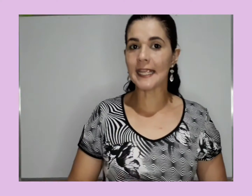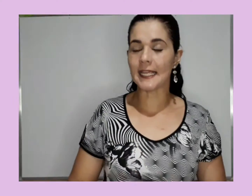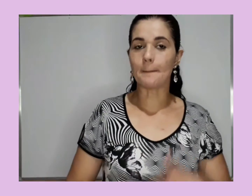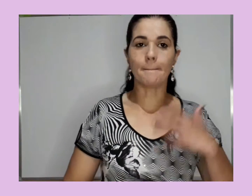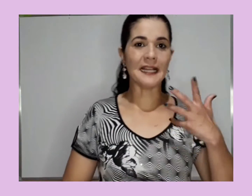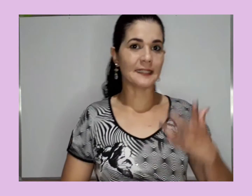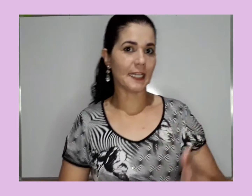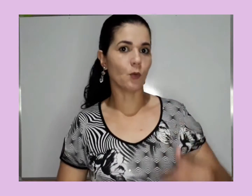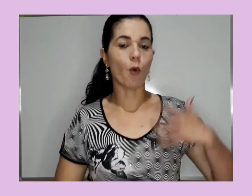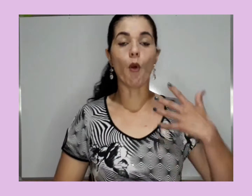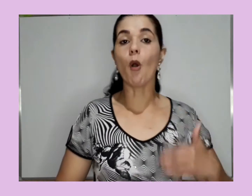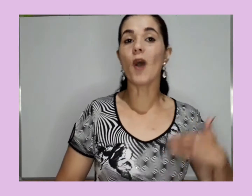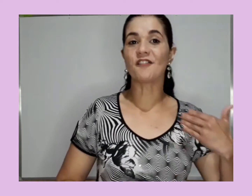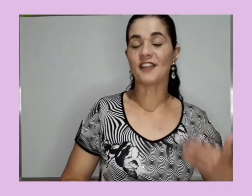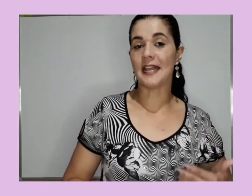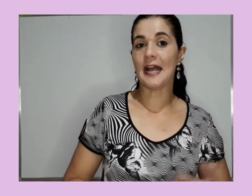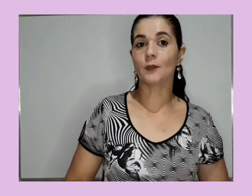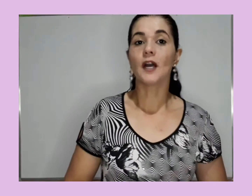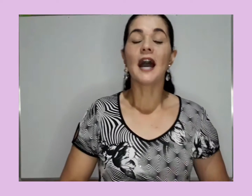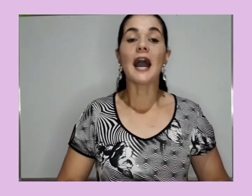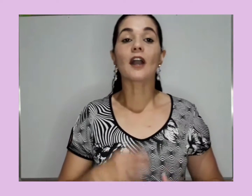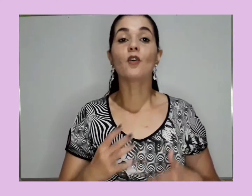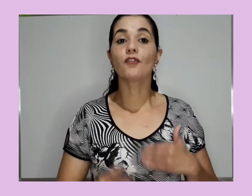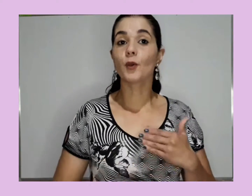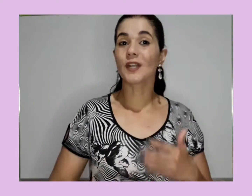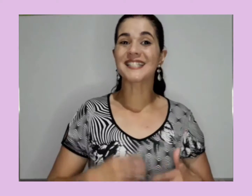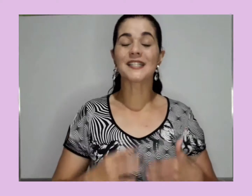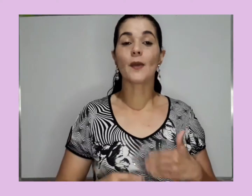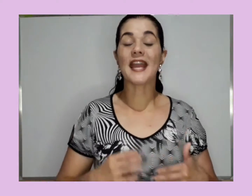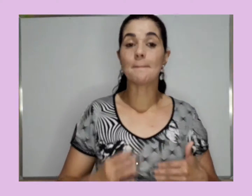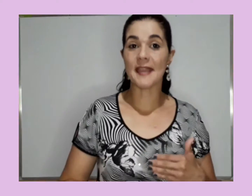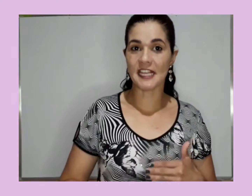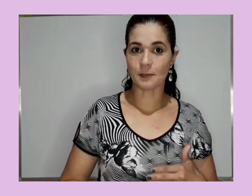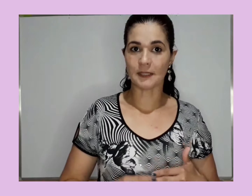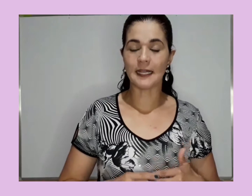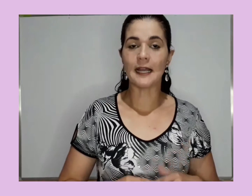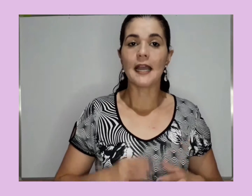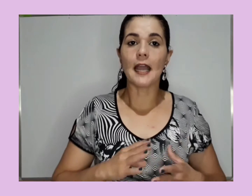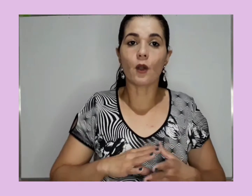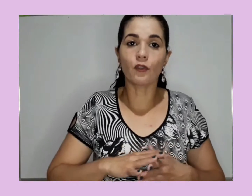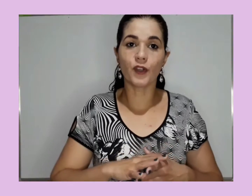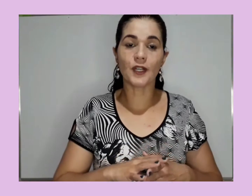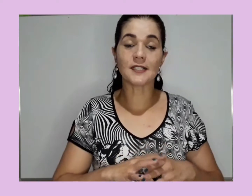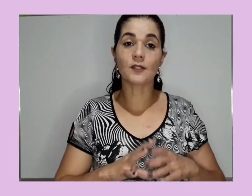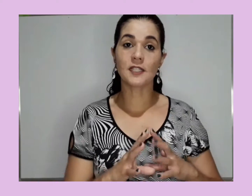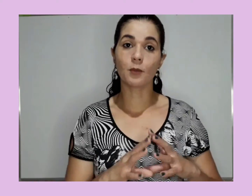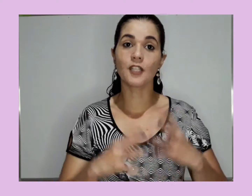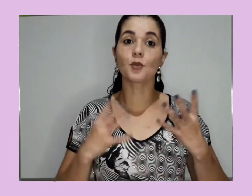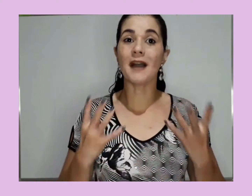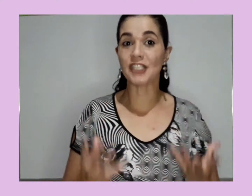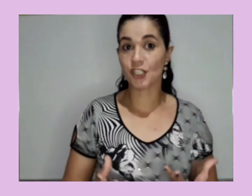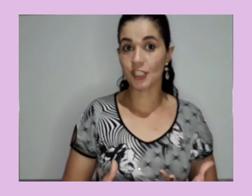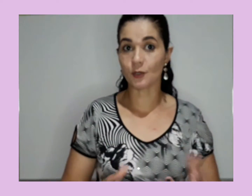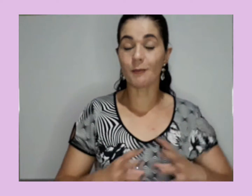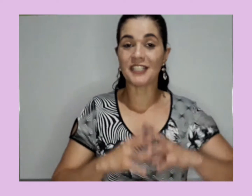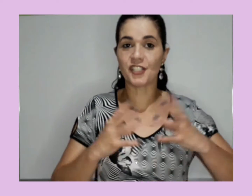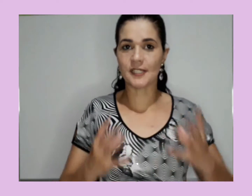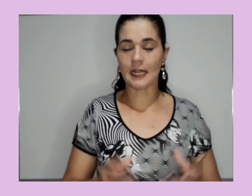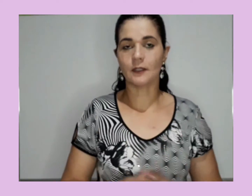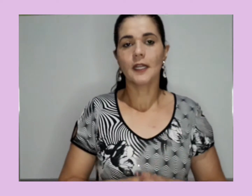Madrinha, padrinho ou afilhado, a configuração é a mesma, tá? É a configuração que simboliza o batismo, batizado. Então,